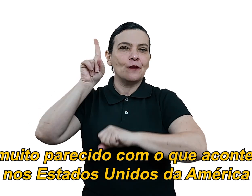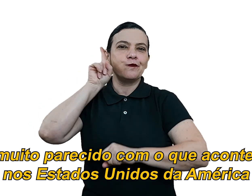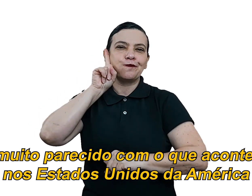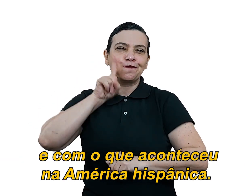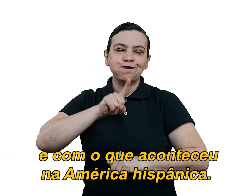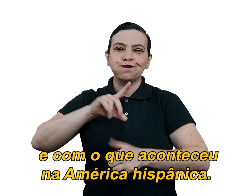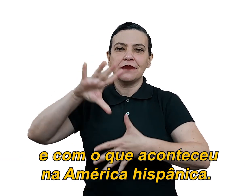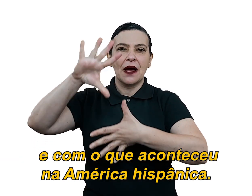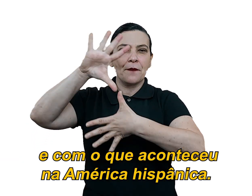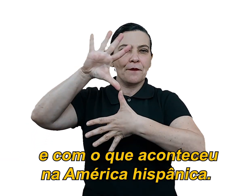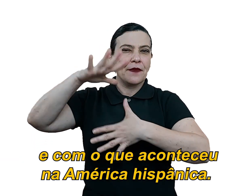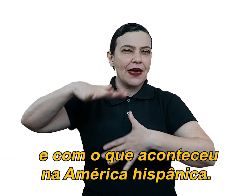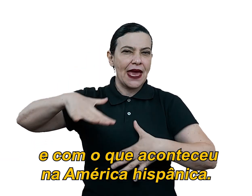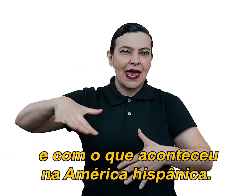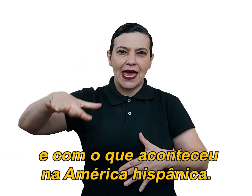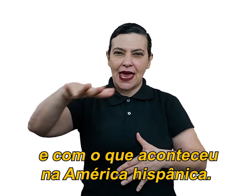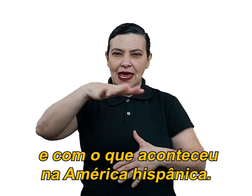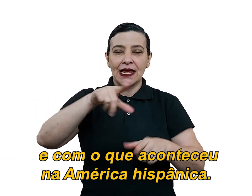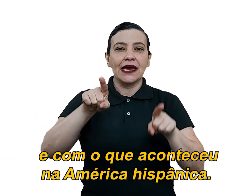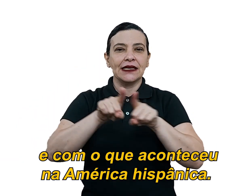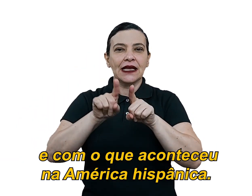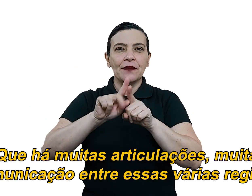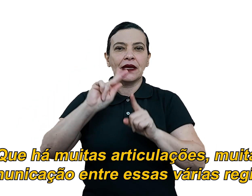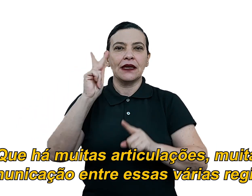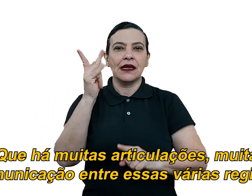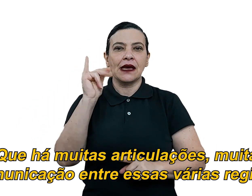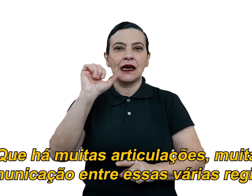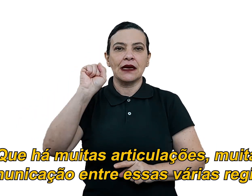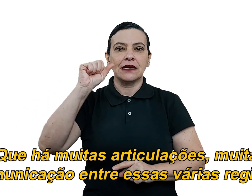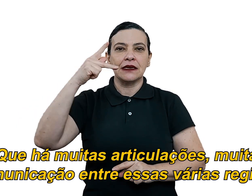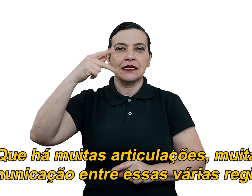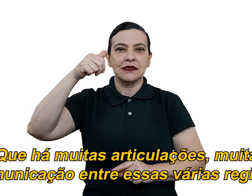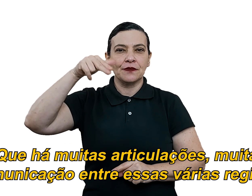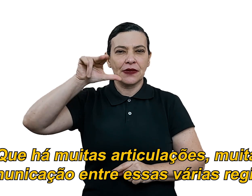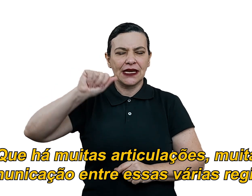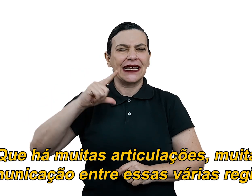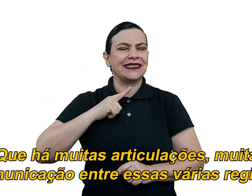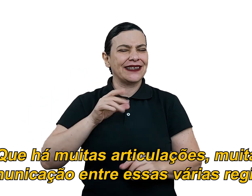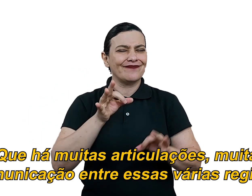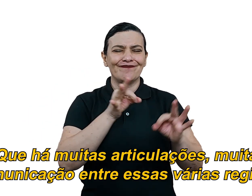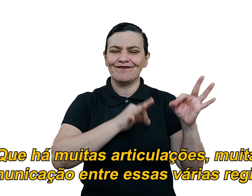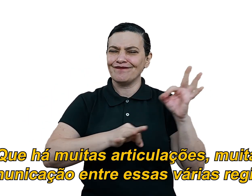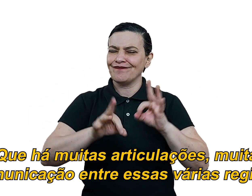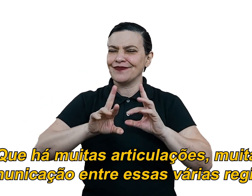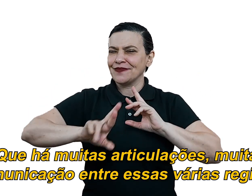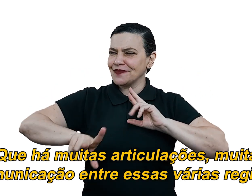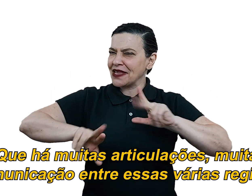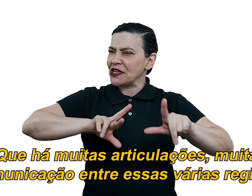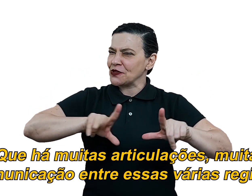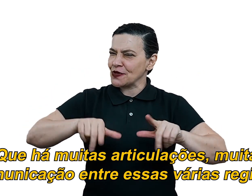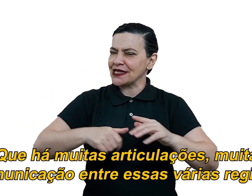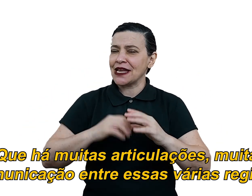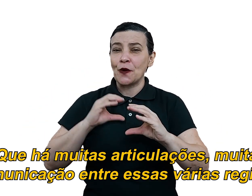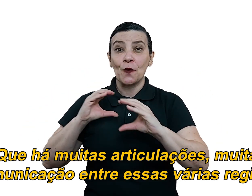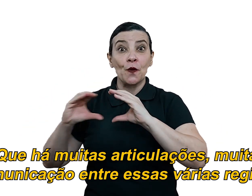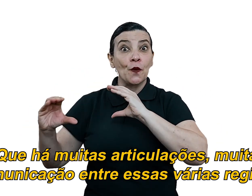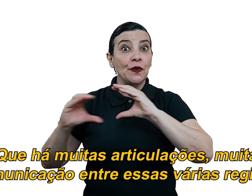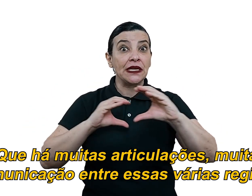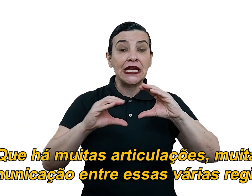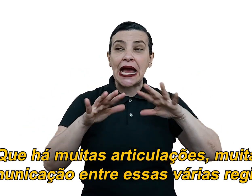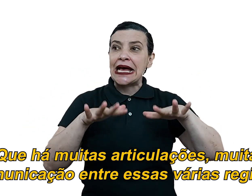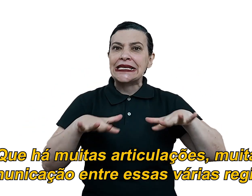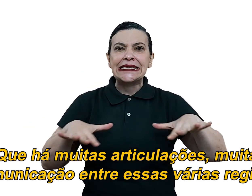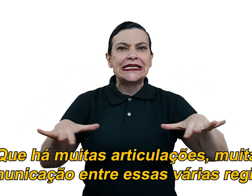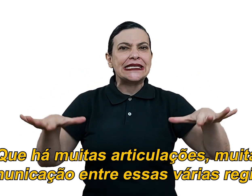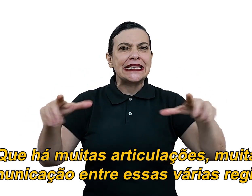da América e com o que aconteceu na América Hispânica. Que há muitas articulações, muita